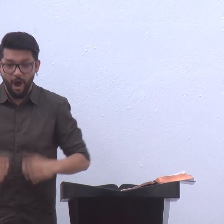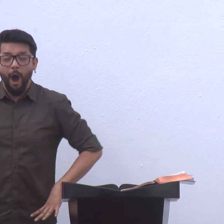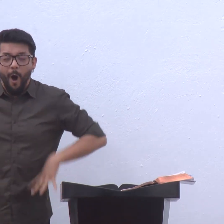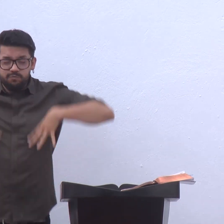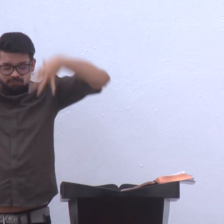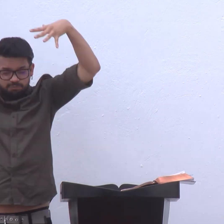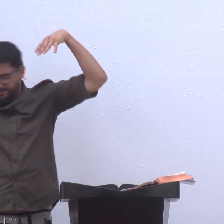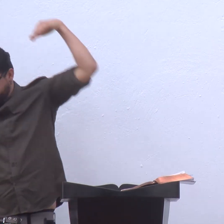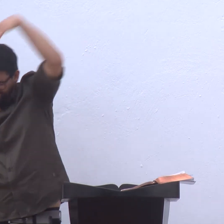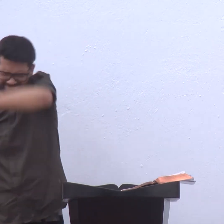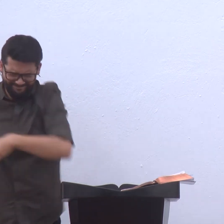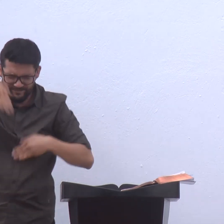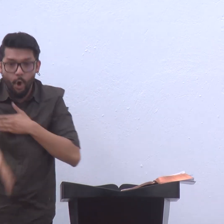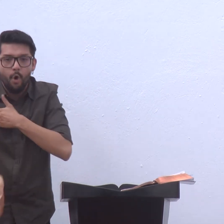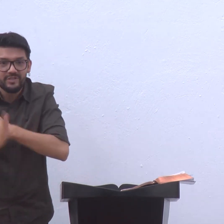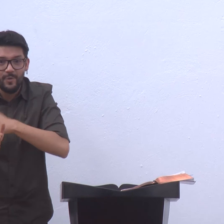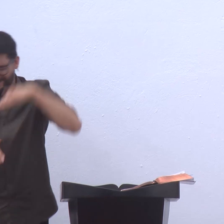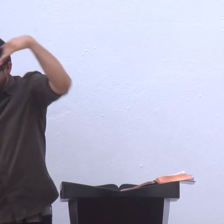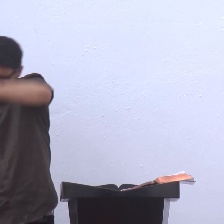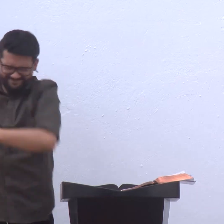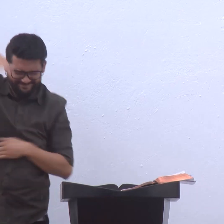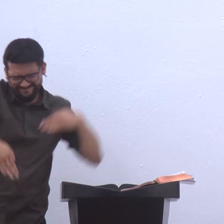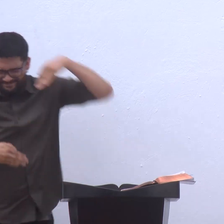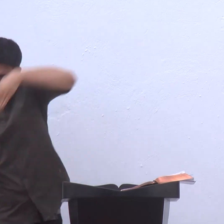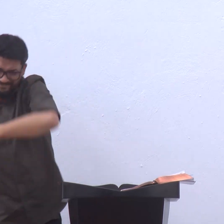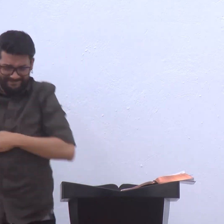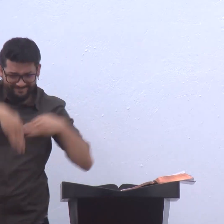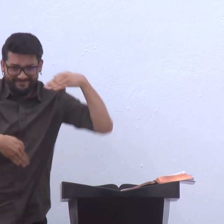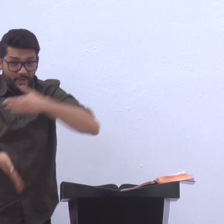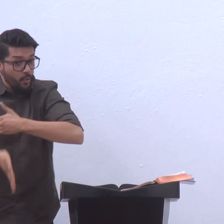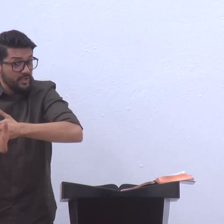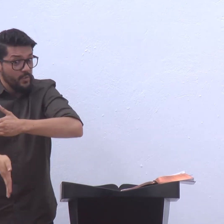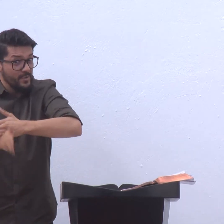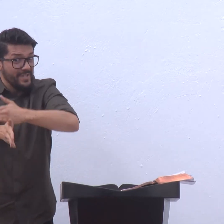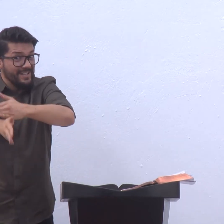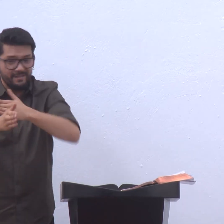hemos experimentado el servicio, ahora es tiempo de nadar. Así que nademos